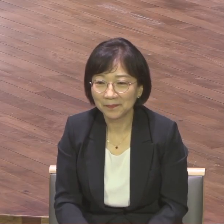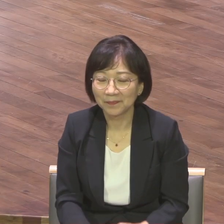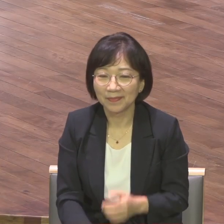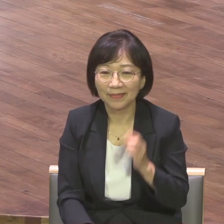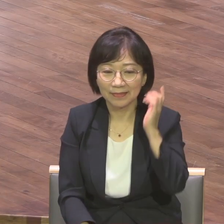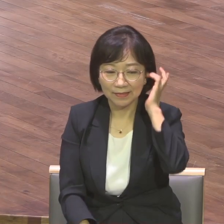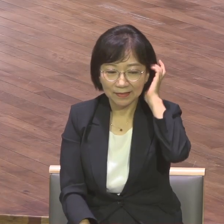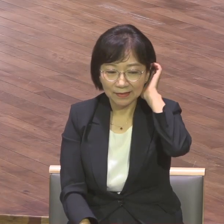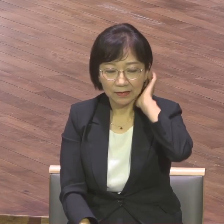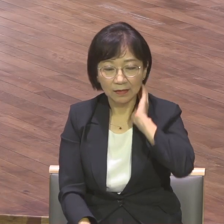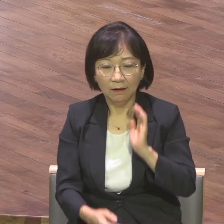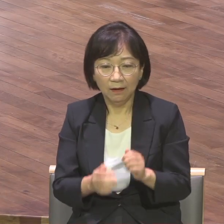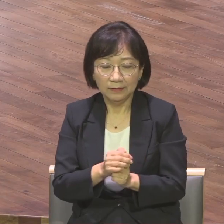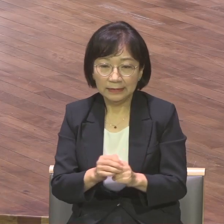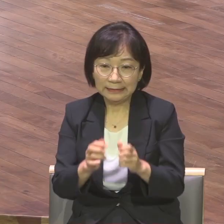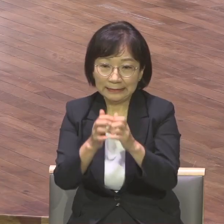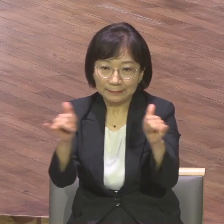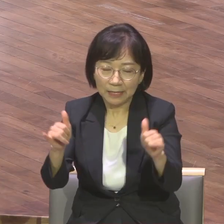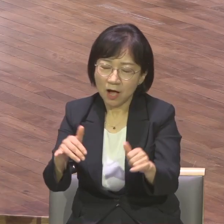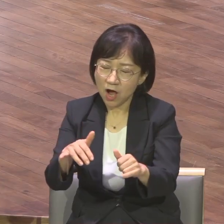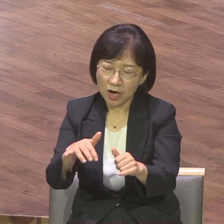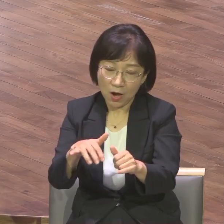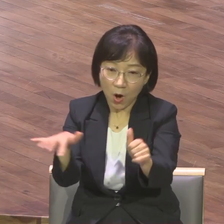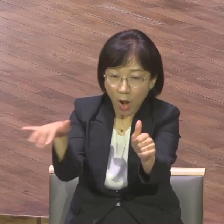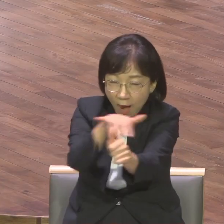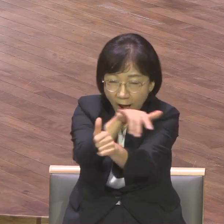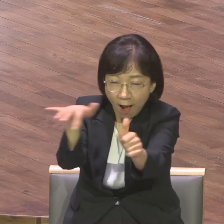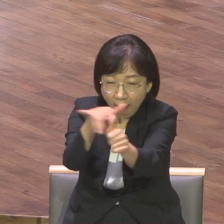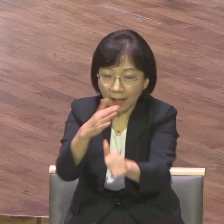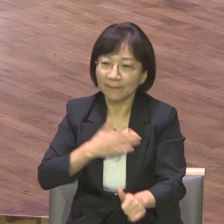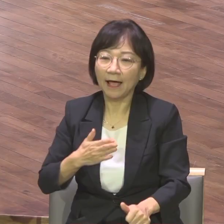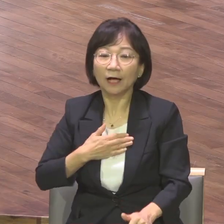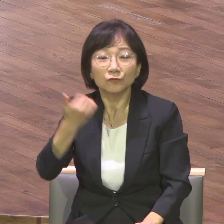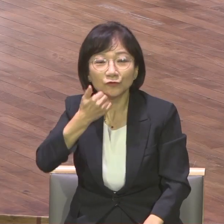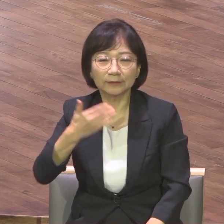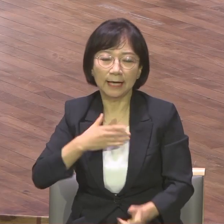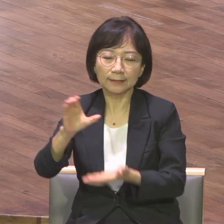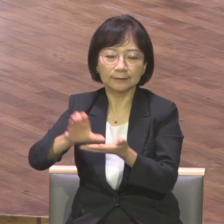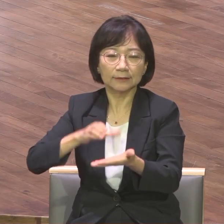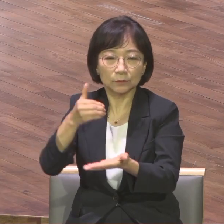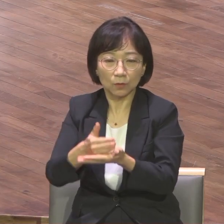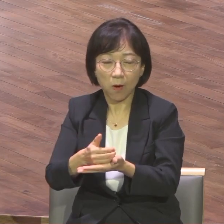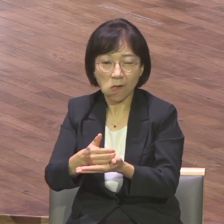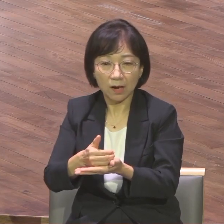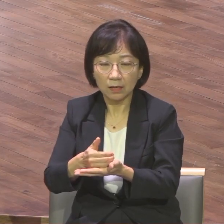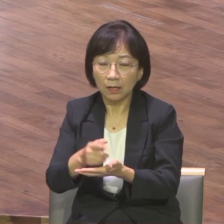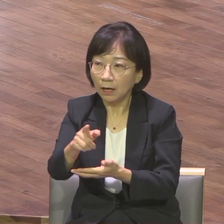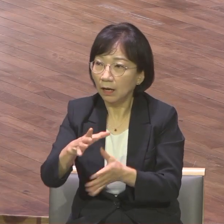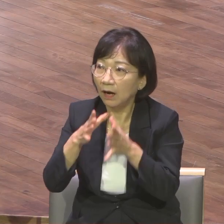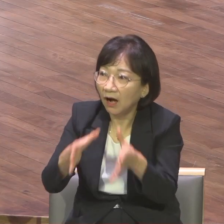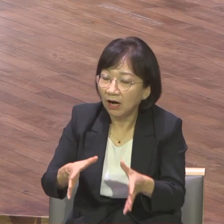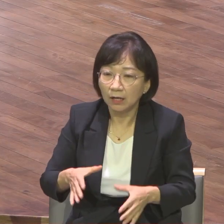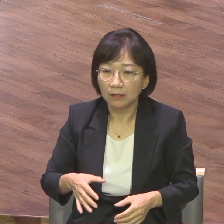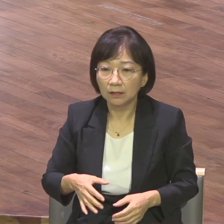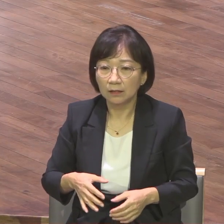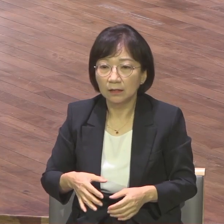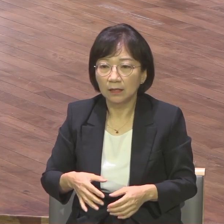해서 많은 사람을 미혹할 것이다 그렇게 말씀하고 있어요.